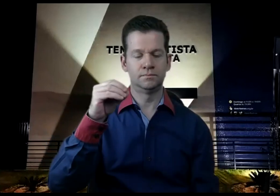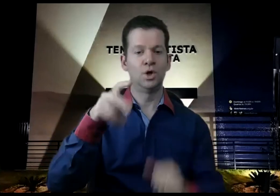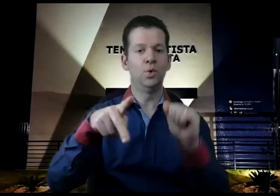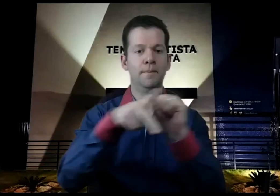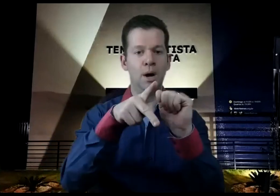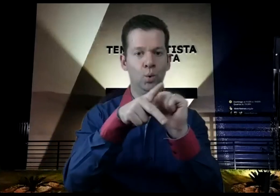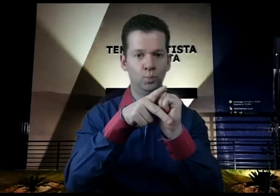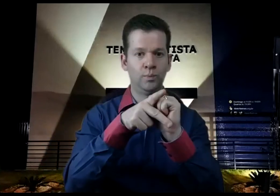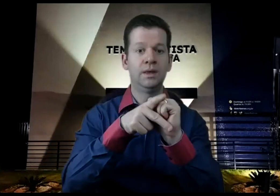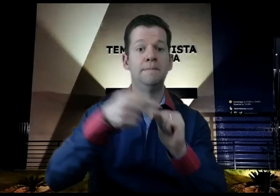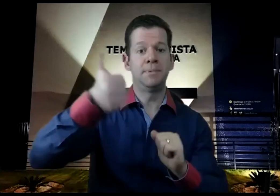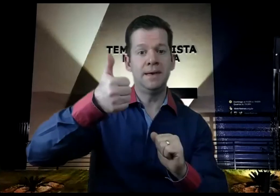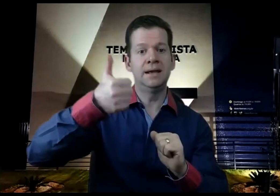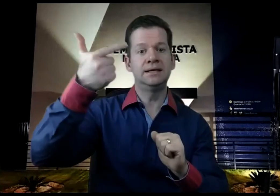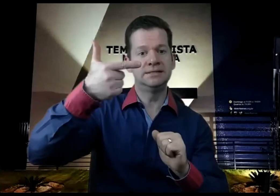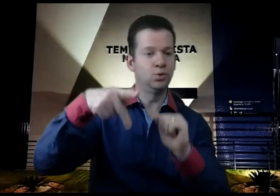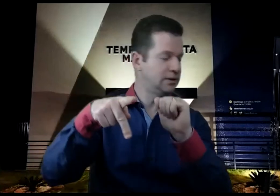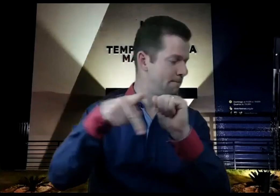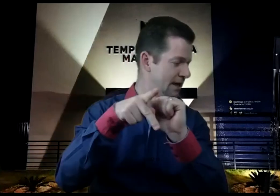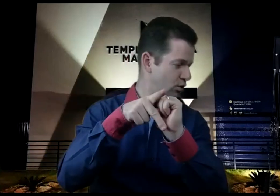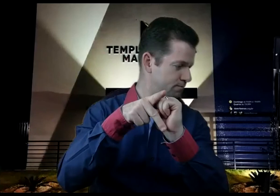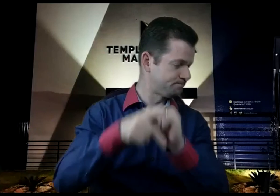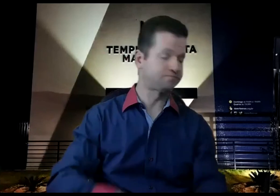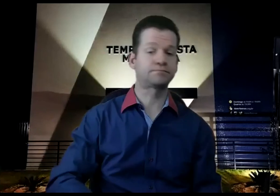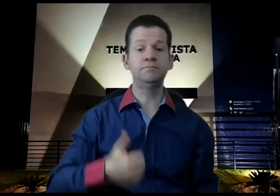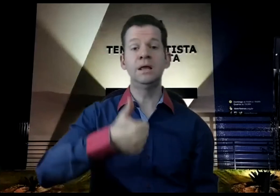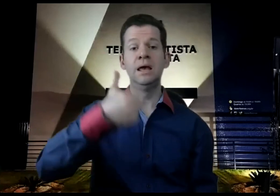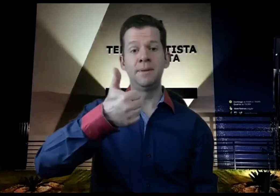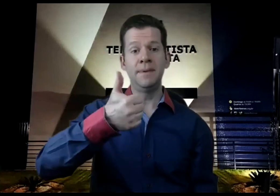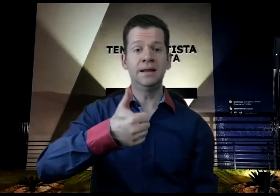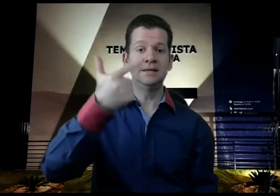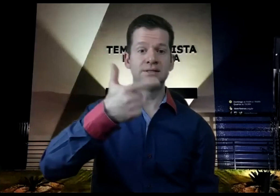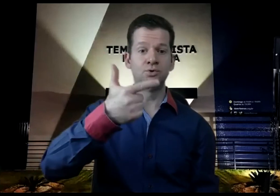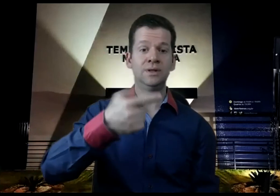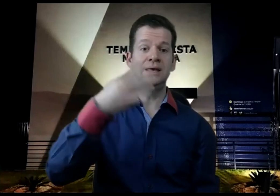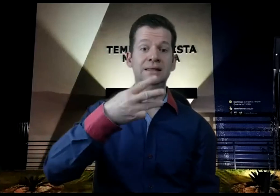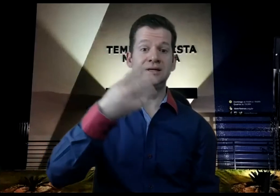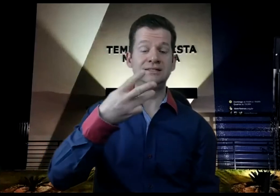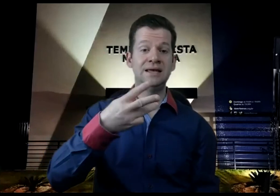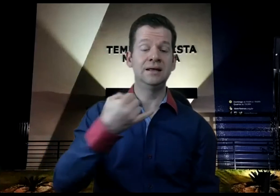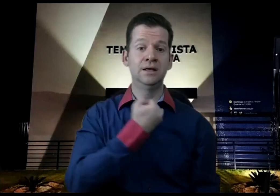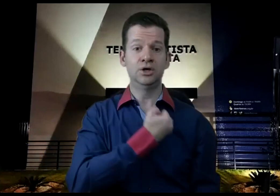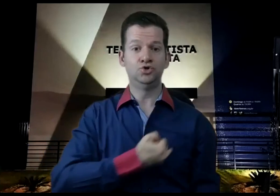O irmão. 1ª e 2ª Pedro. 1ª, 2ª e 3ª